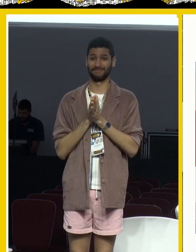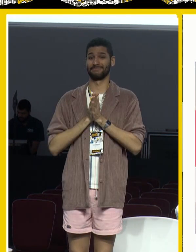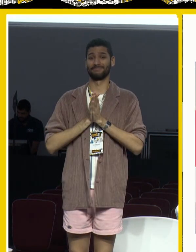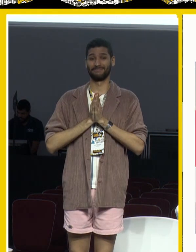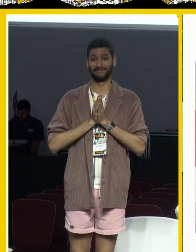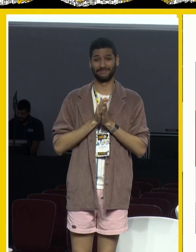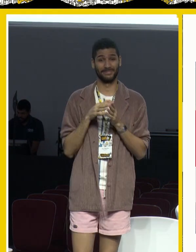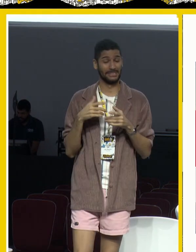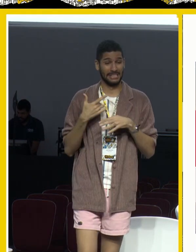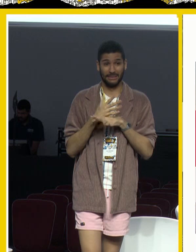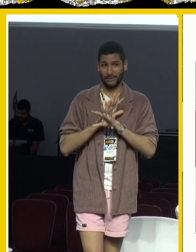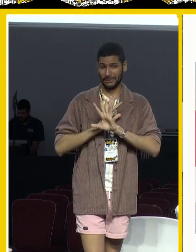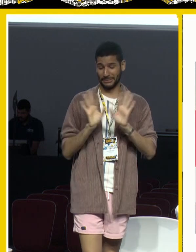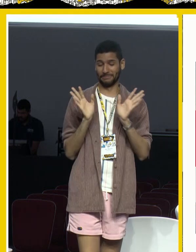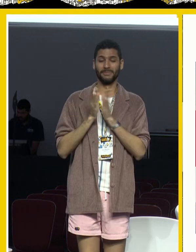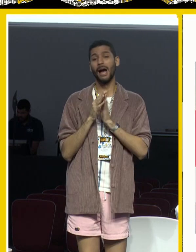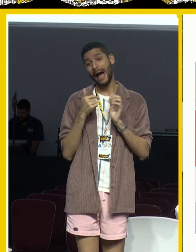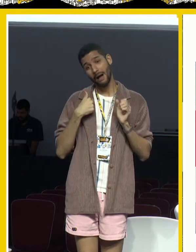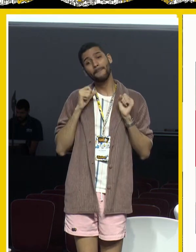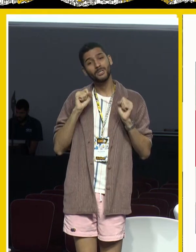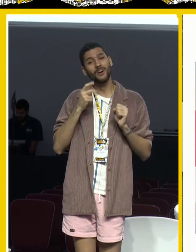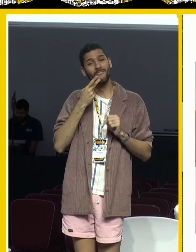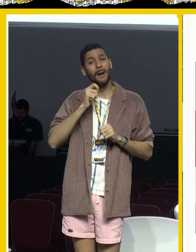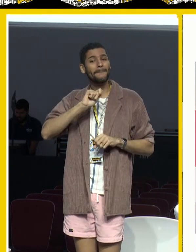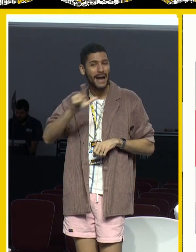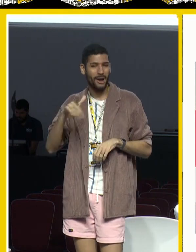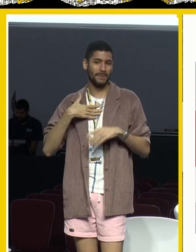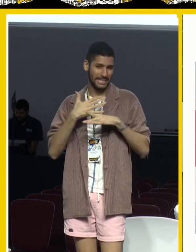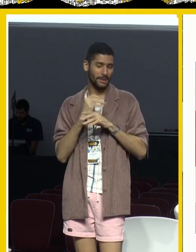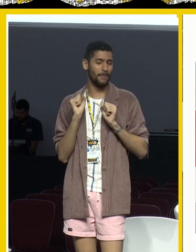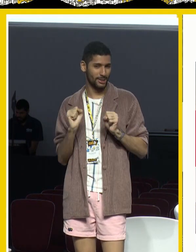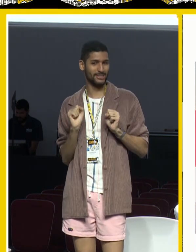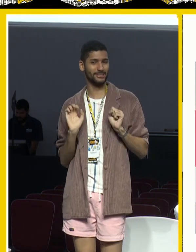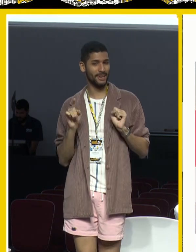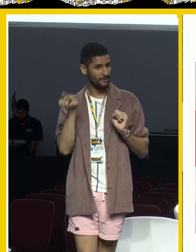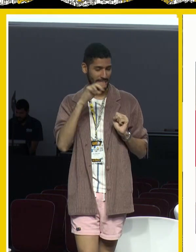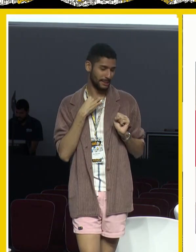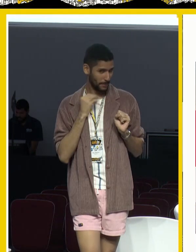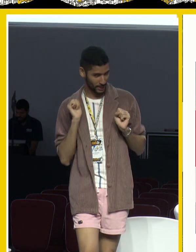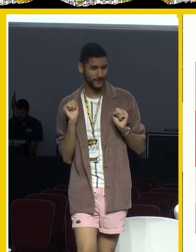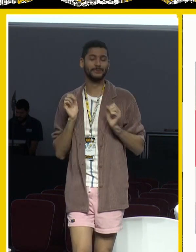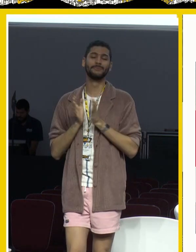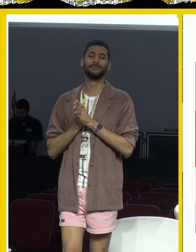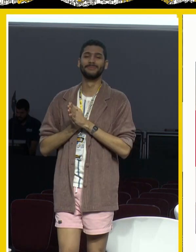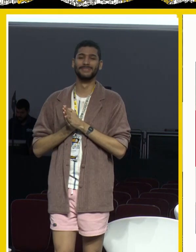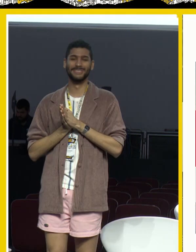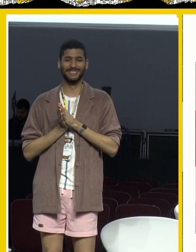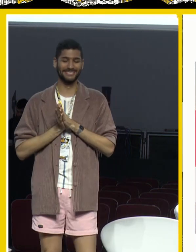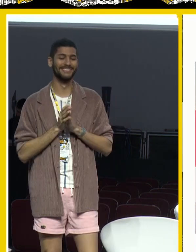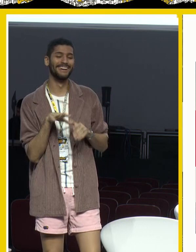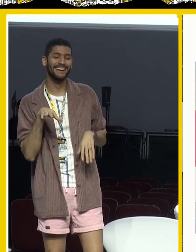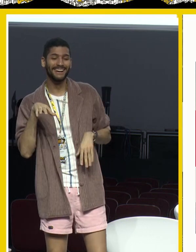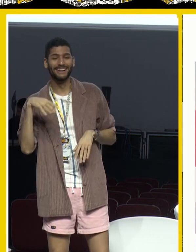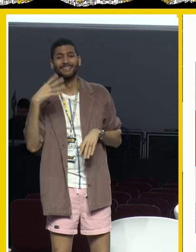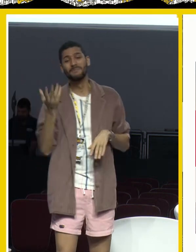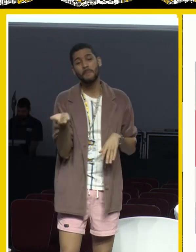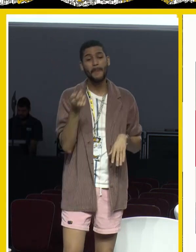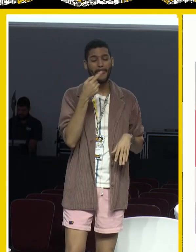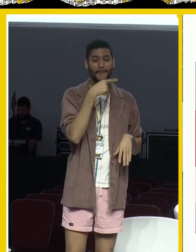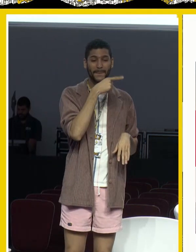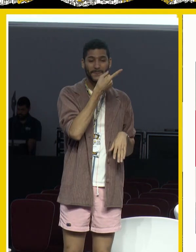e não tinha quase nada de acesso de recursos dentro dessa cidade eu posso falar porque nasci lá é vocês não podem